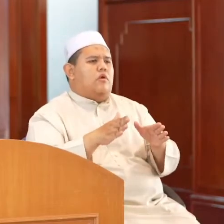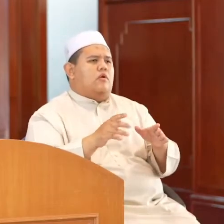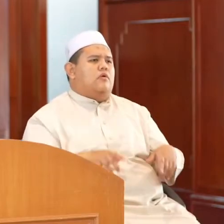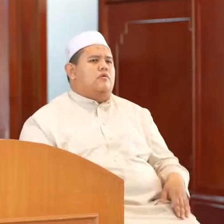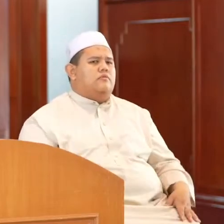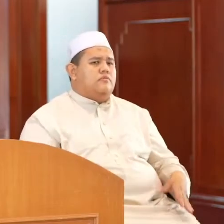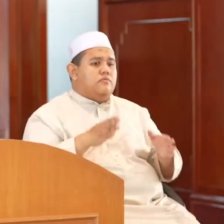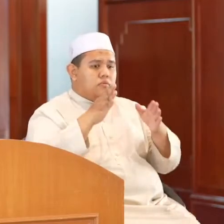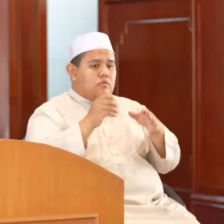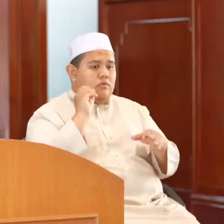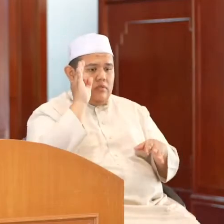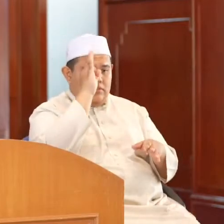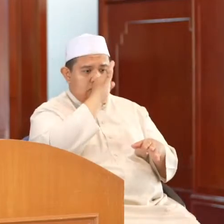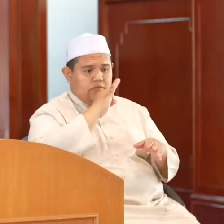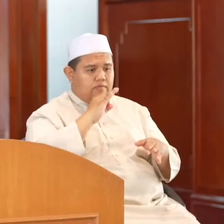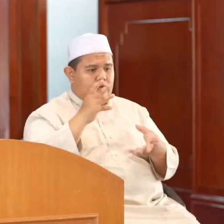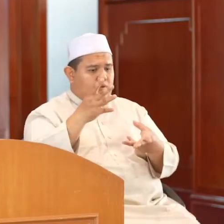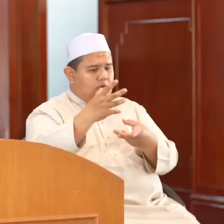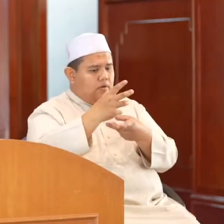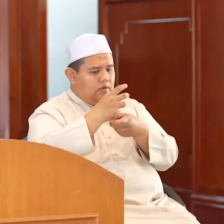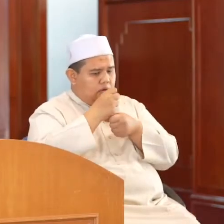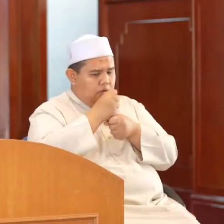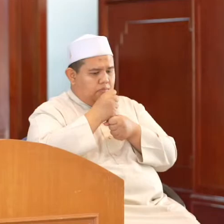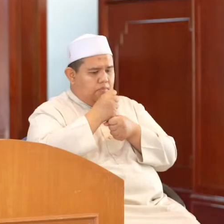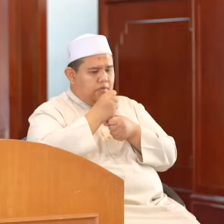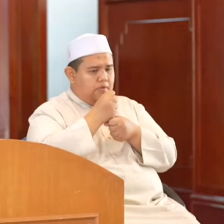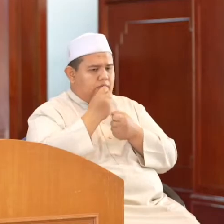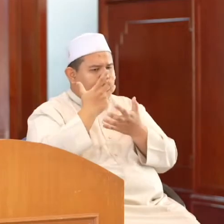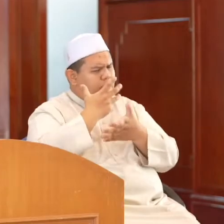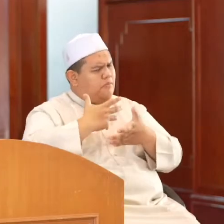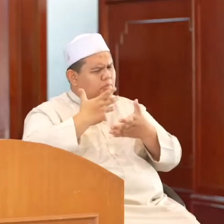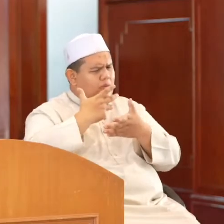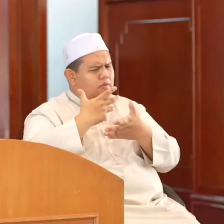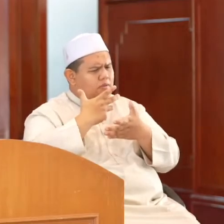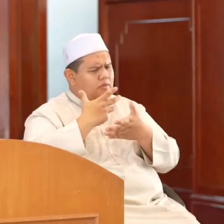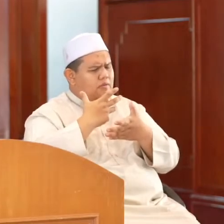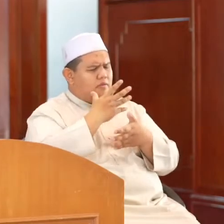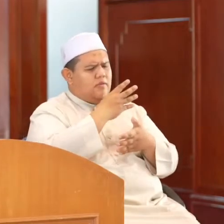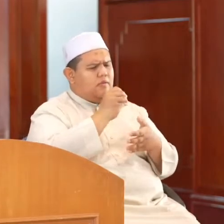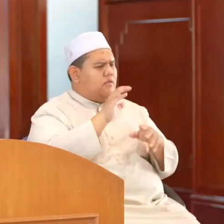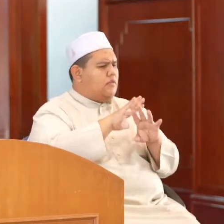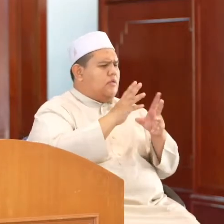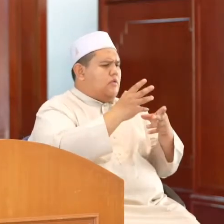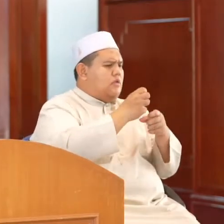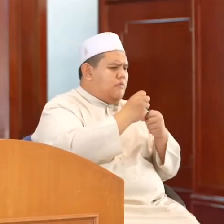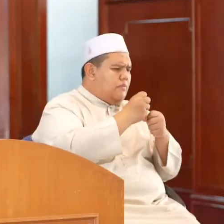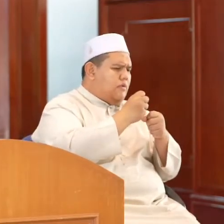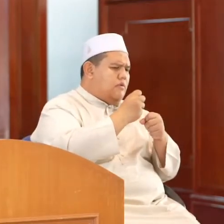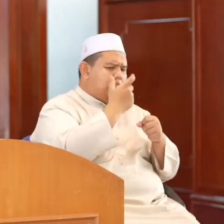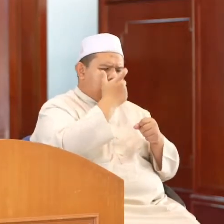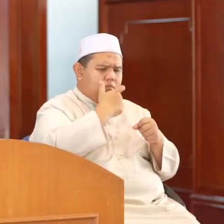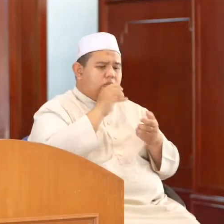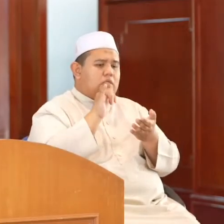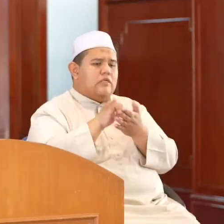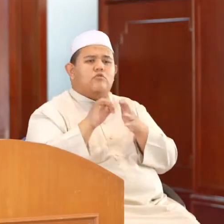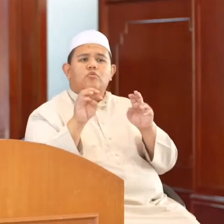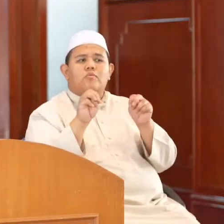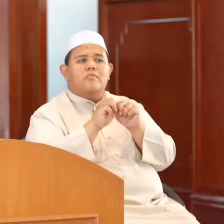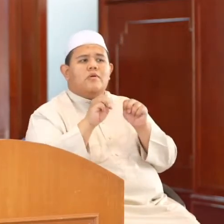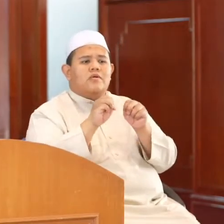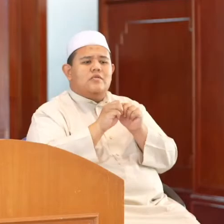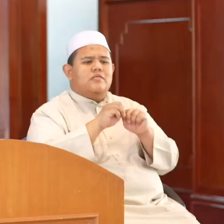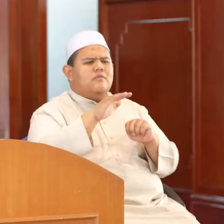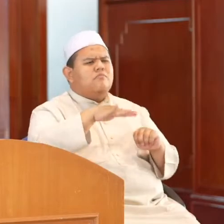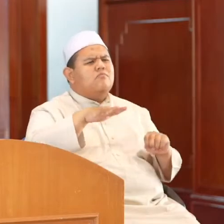Orang yang sifat kalau beri dia suka, tak beri dia tak suka, ini budak-budak. Bagi